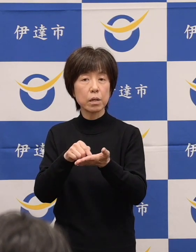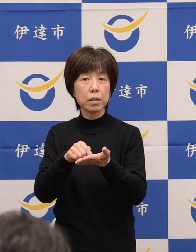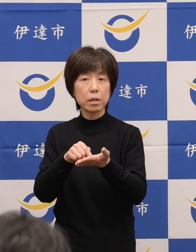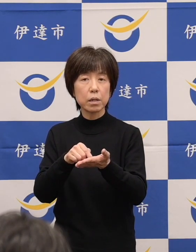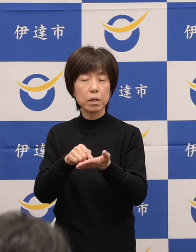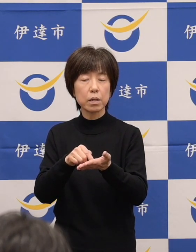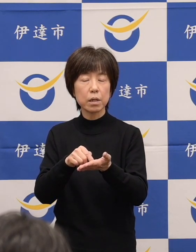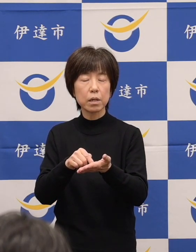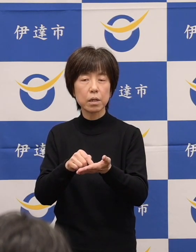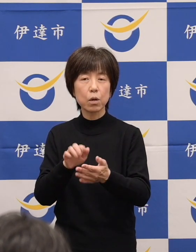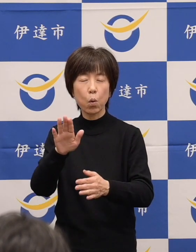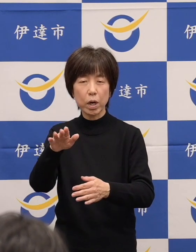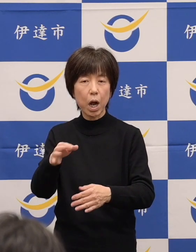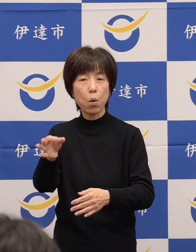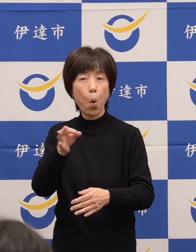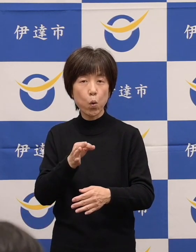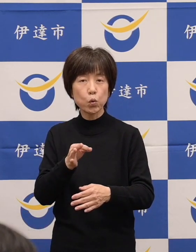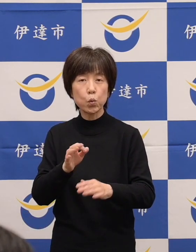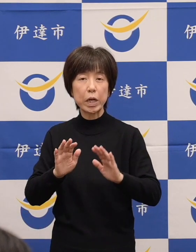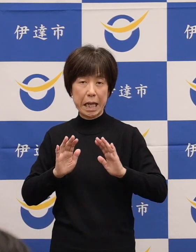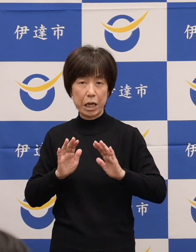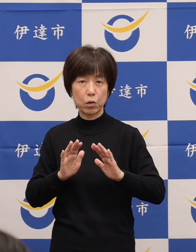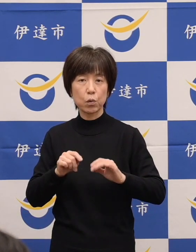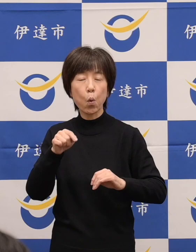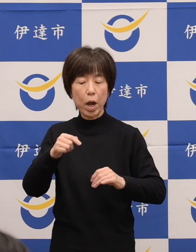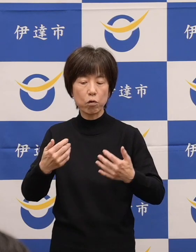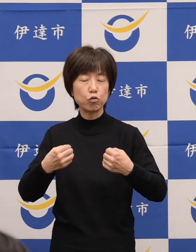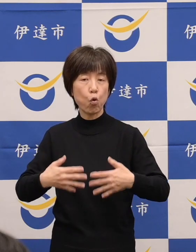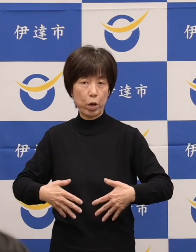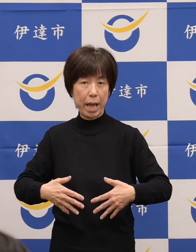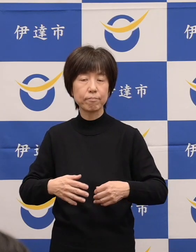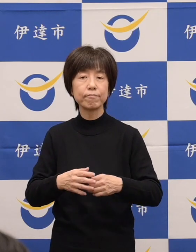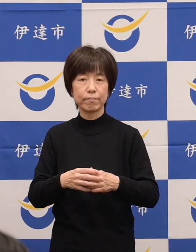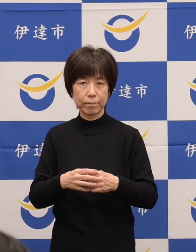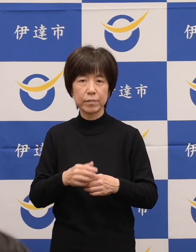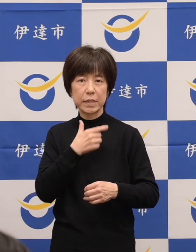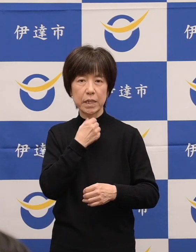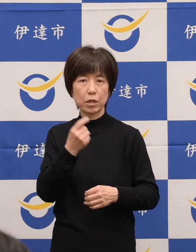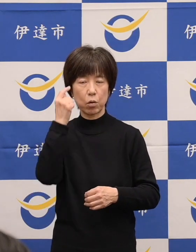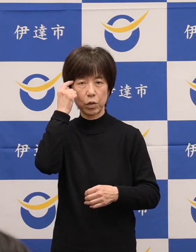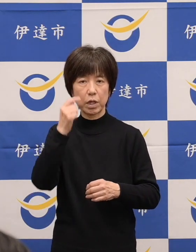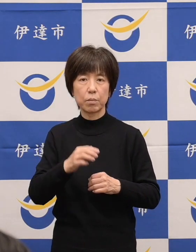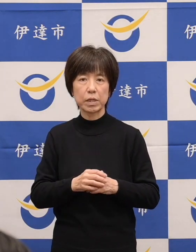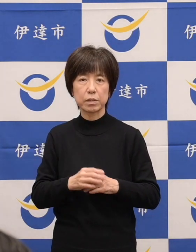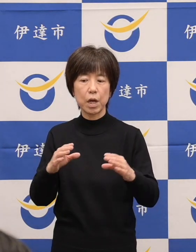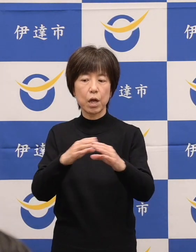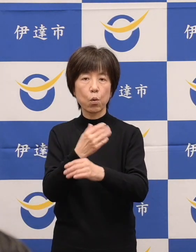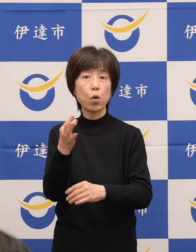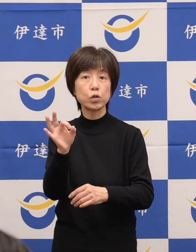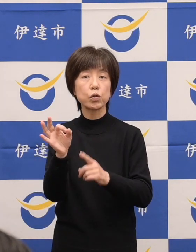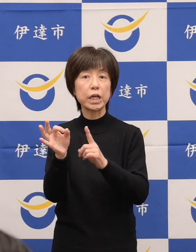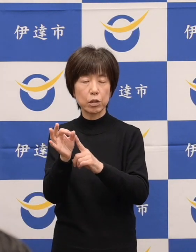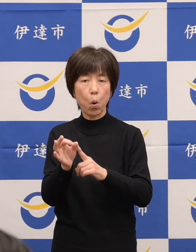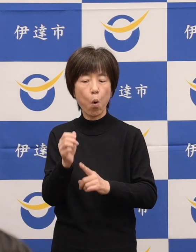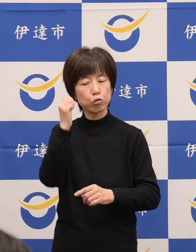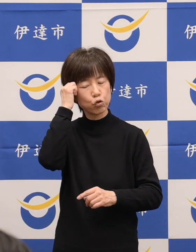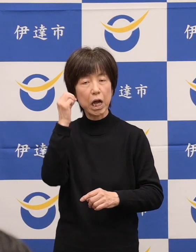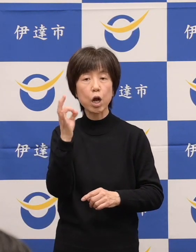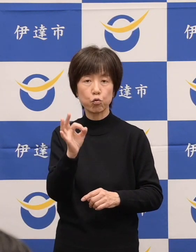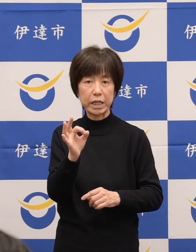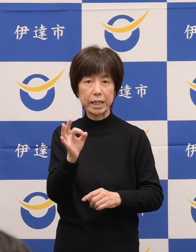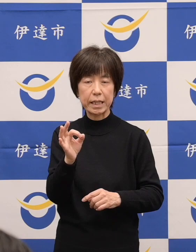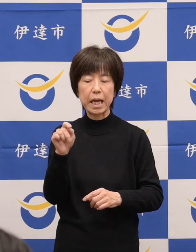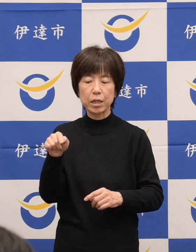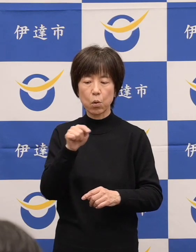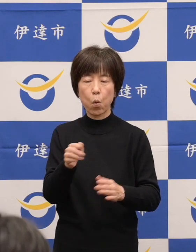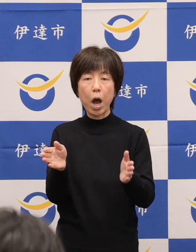ているとまた受ける予定ということを条件にしていきたいと思っております。ですから、交通費とそれから宿泊費と両方合わせ